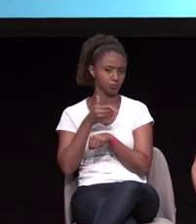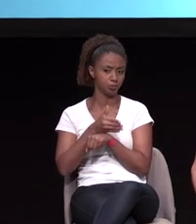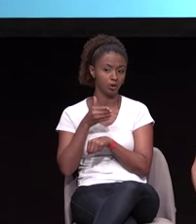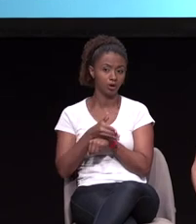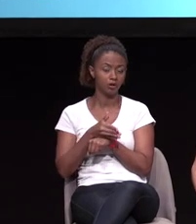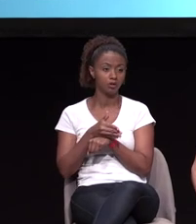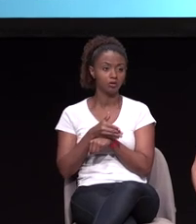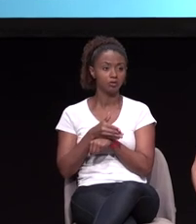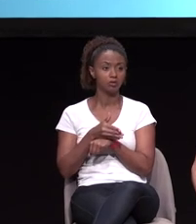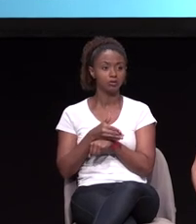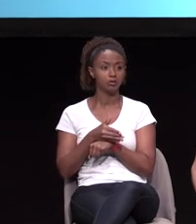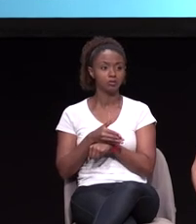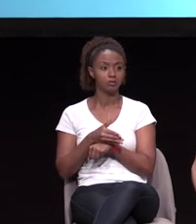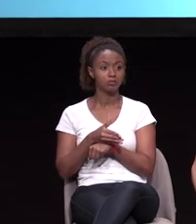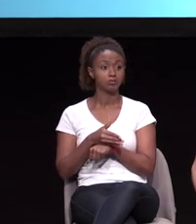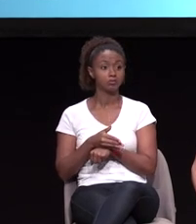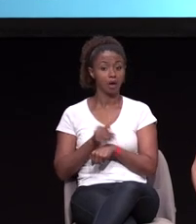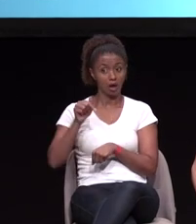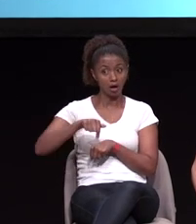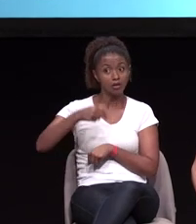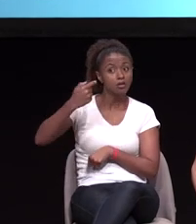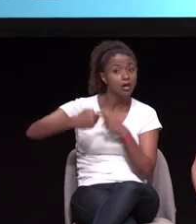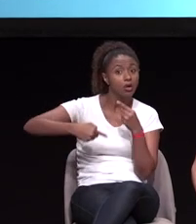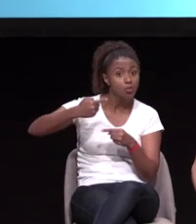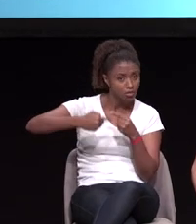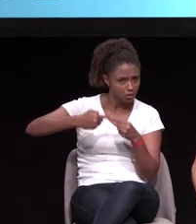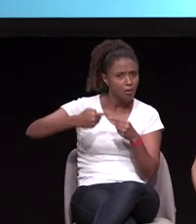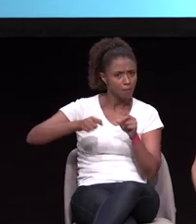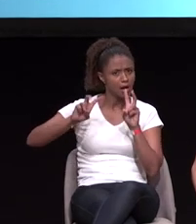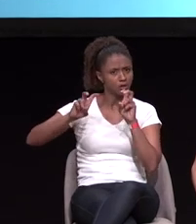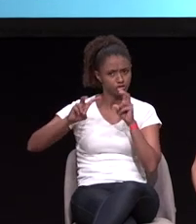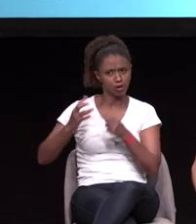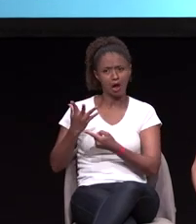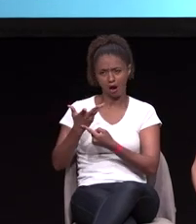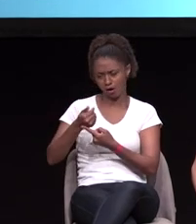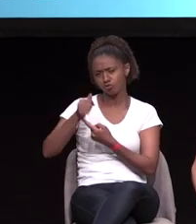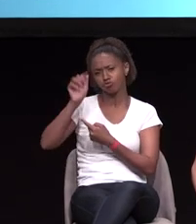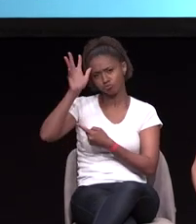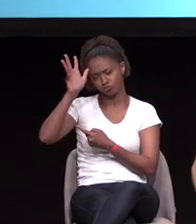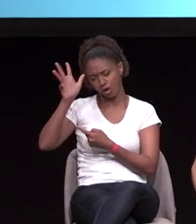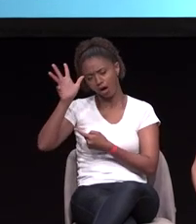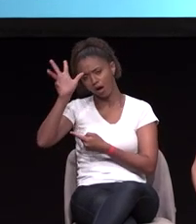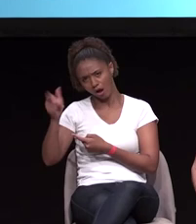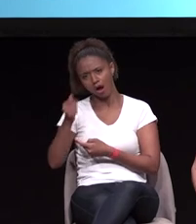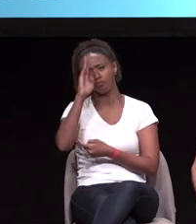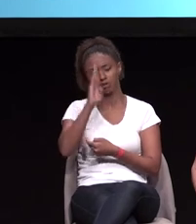falei quanto estamos em um debate sobre arte afro-brasileira que mas